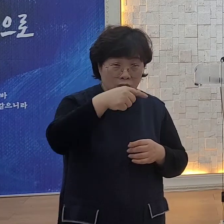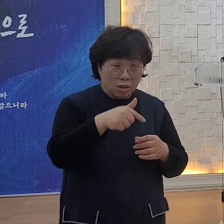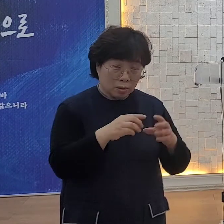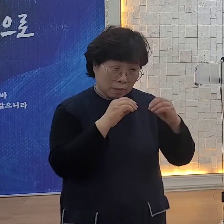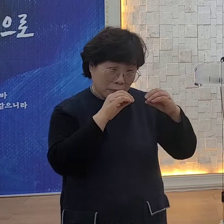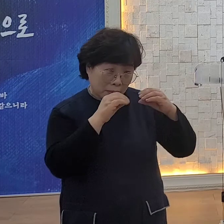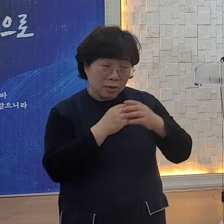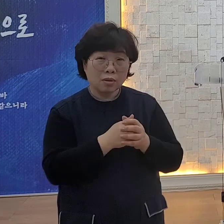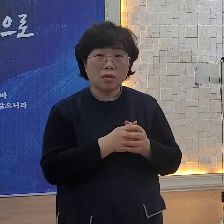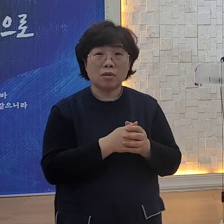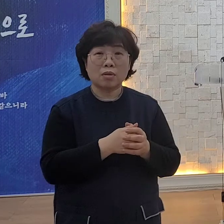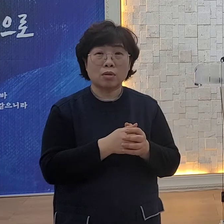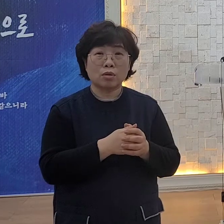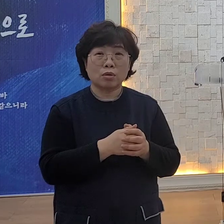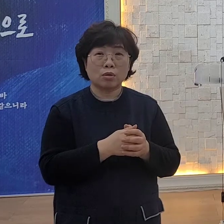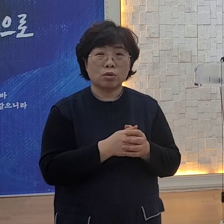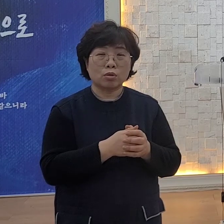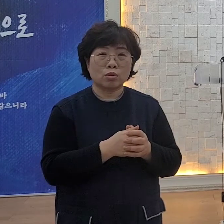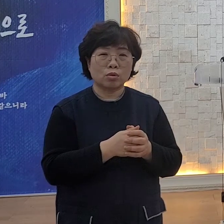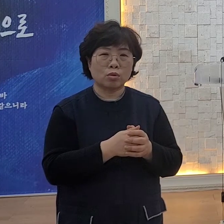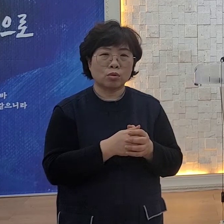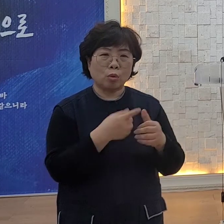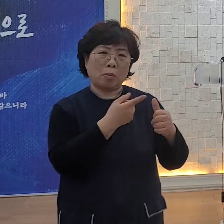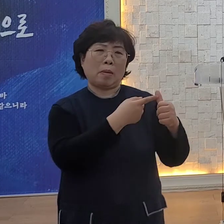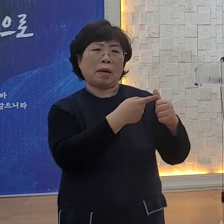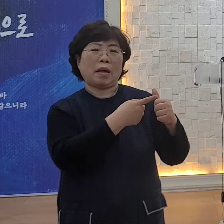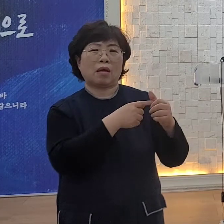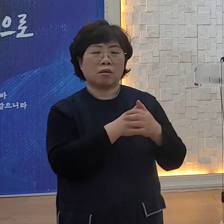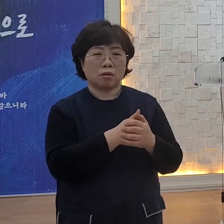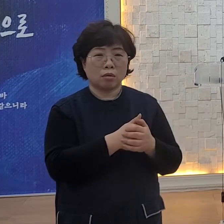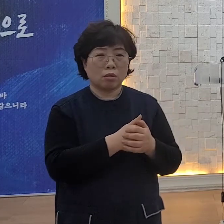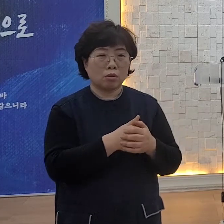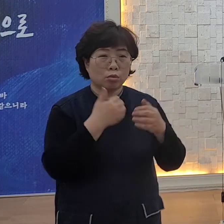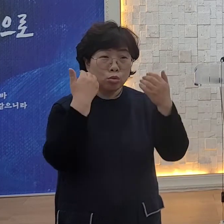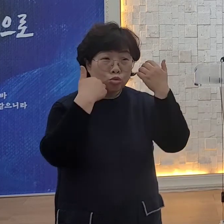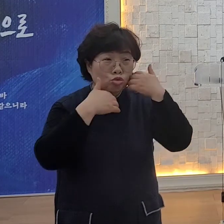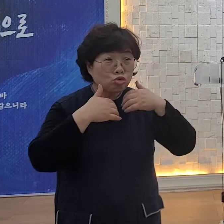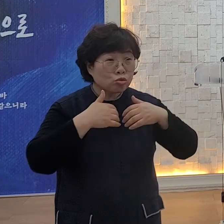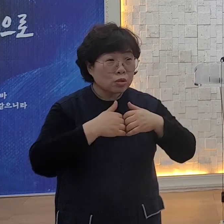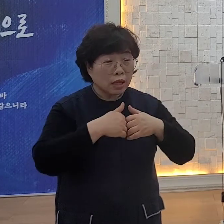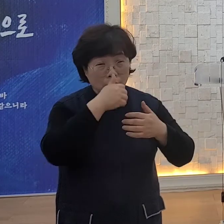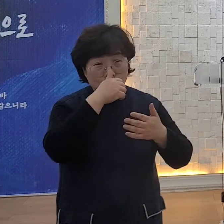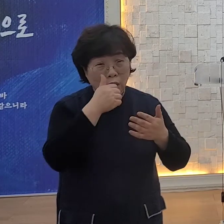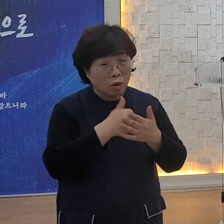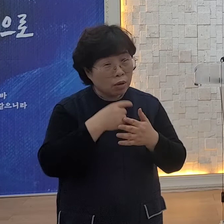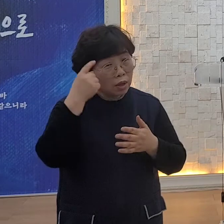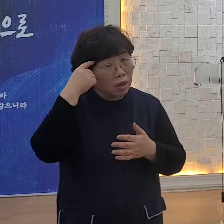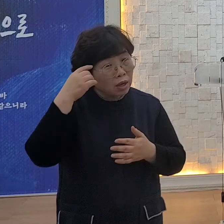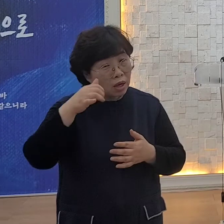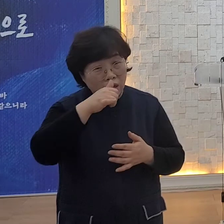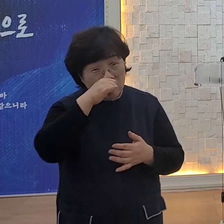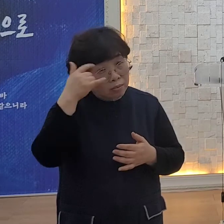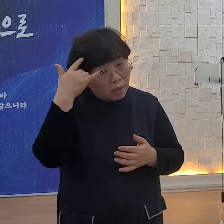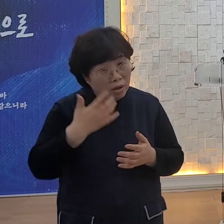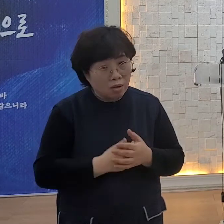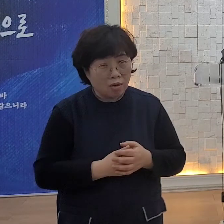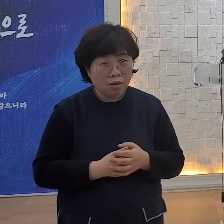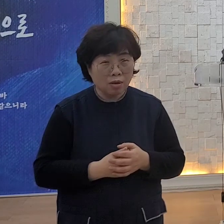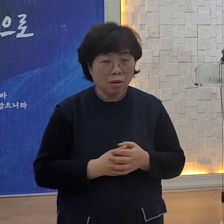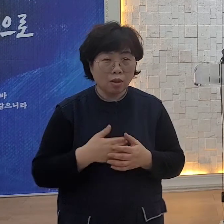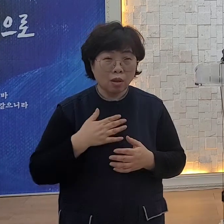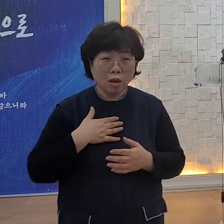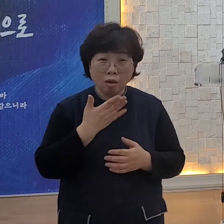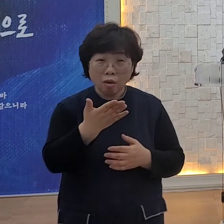그리고 그 밑에 보세요. 비방하는 것. 누가 이걸 죄라고 생각합니까? 수근수근 다